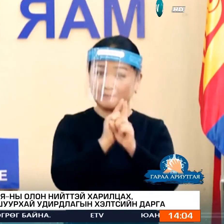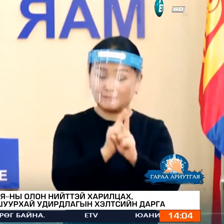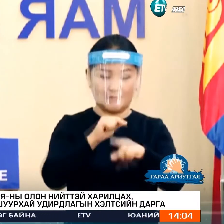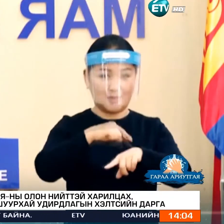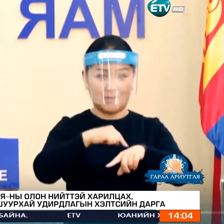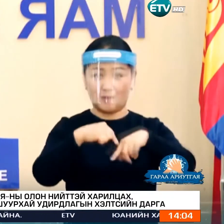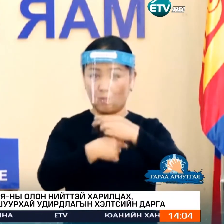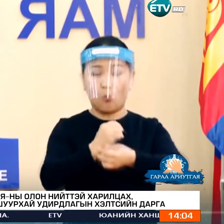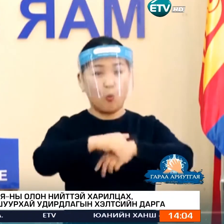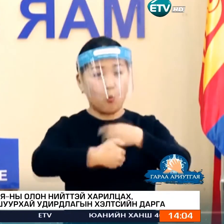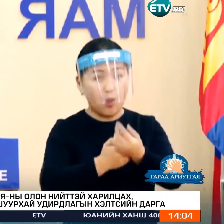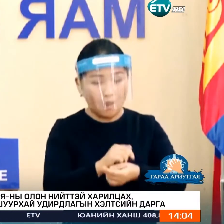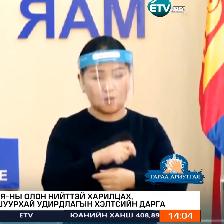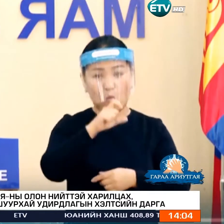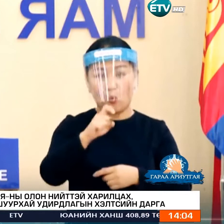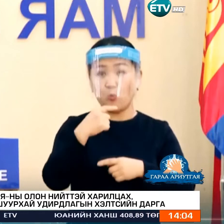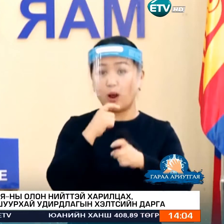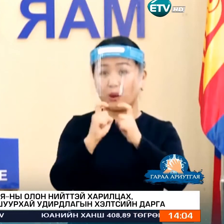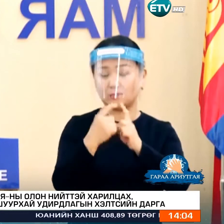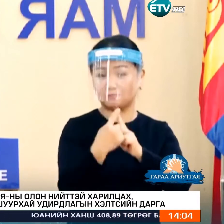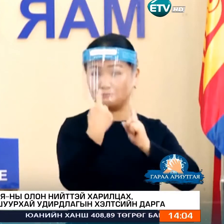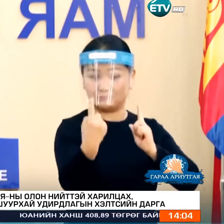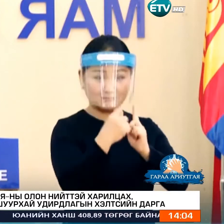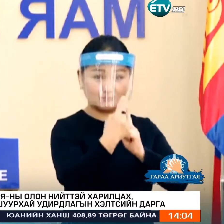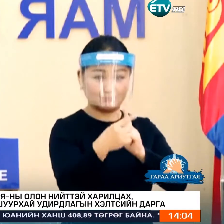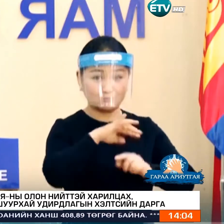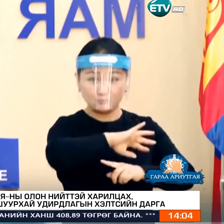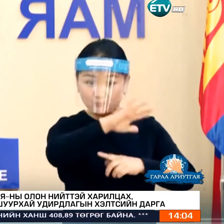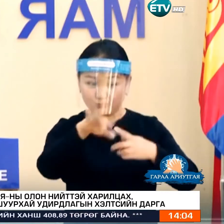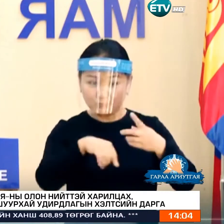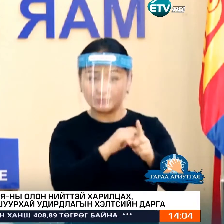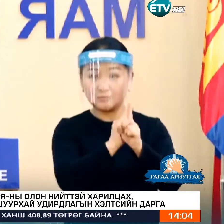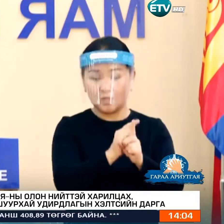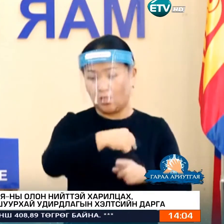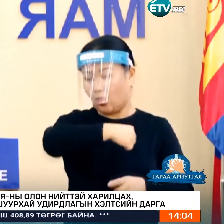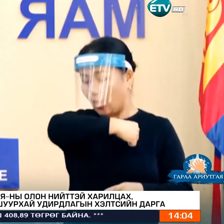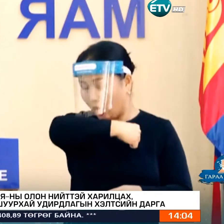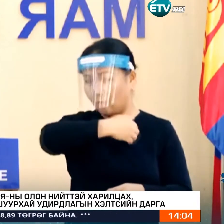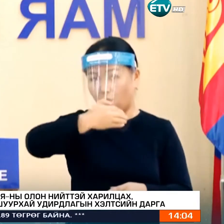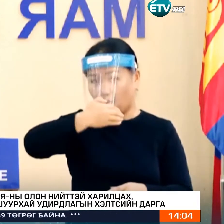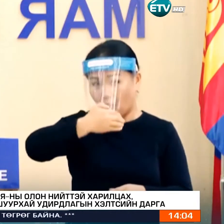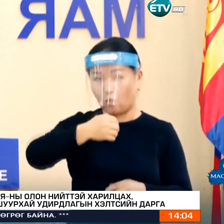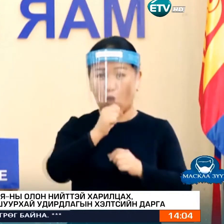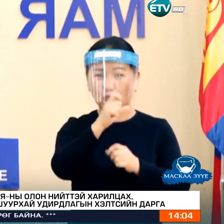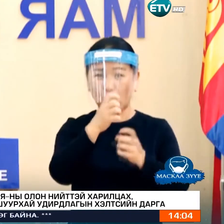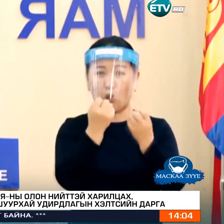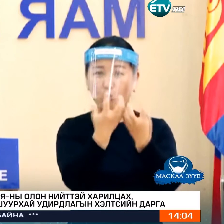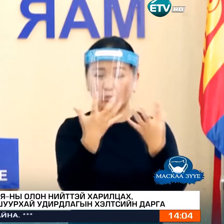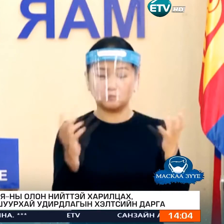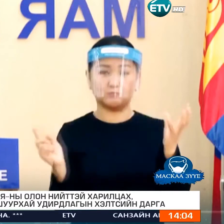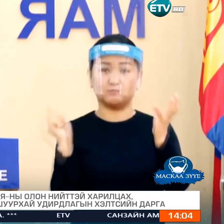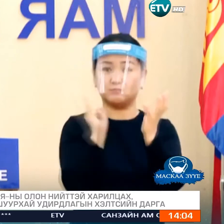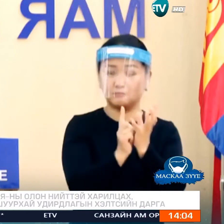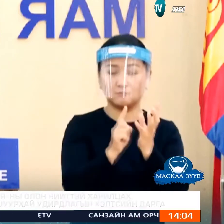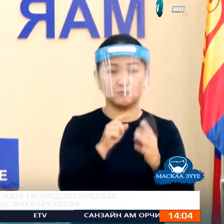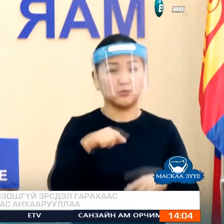сайтар савандаж угаах, хүн хоорондын зай барих, зөв одоо ханиач найтах, олон нийтийн газраар явахгүй байх, хэрвээ танд